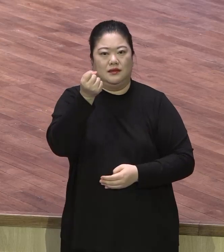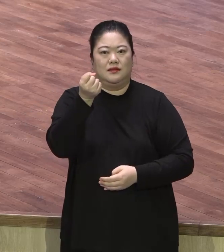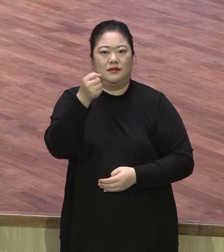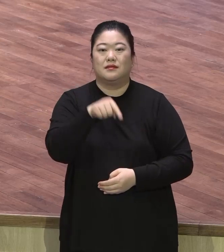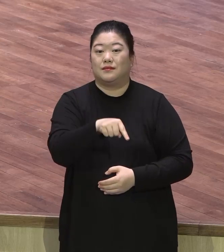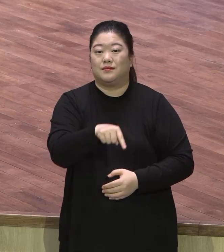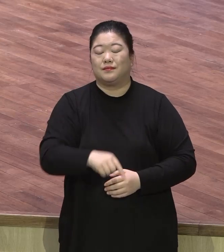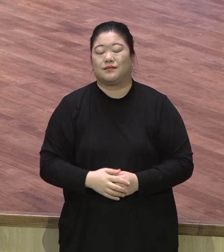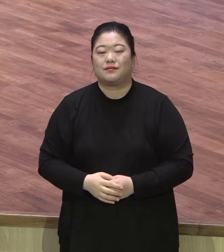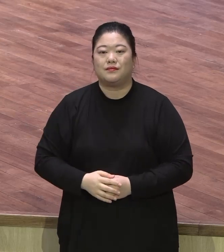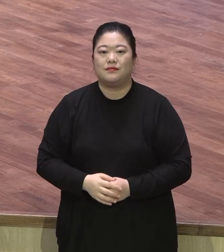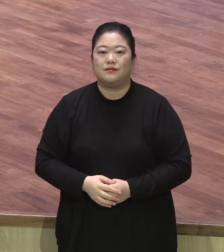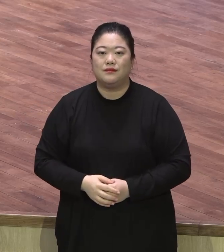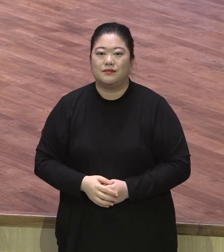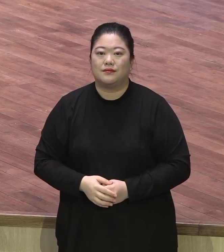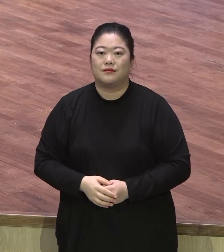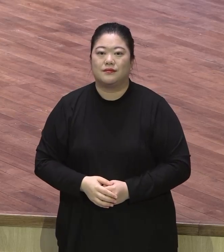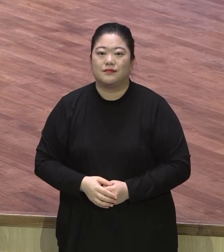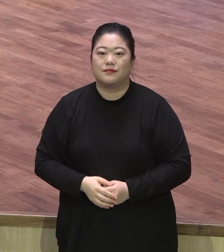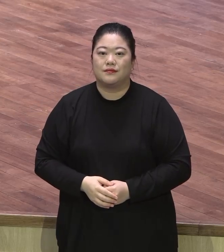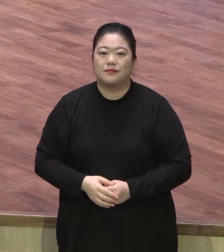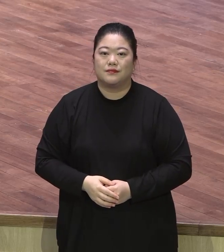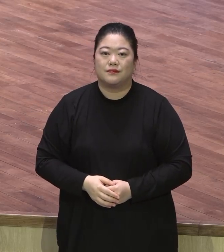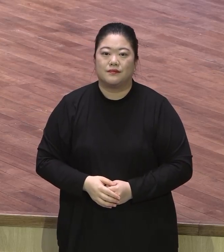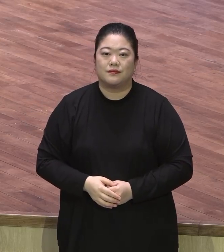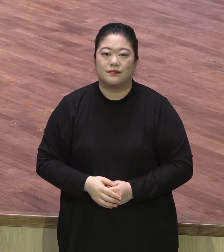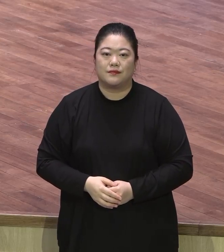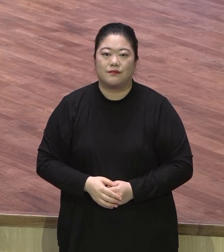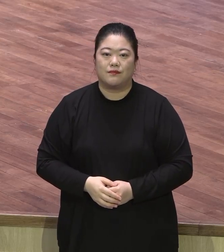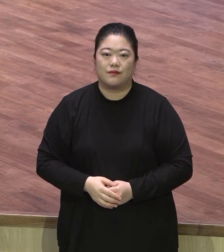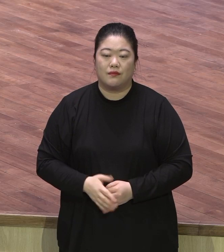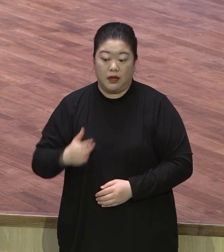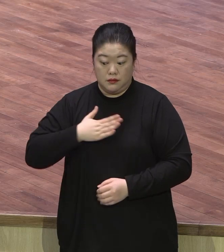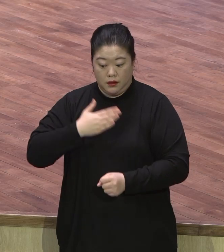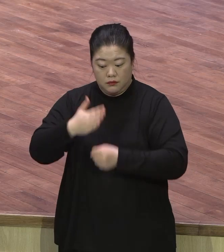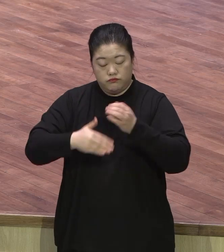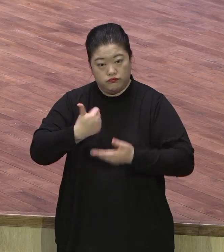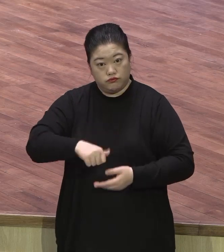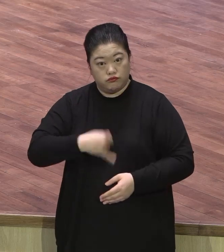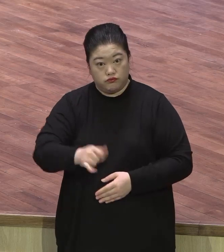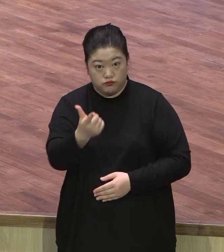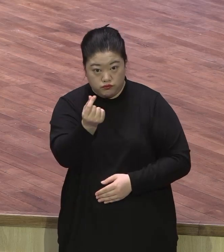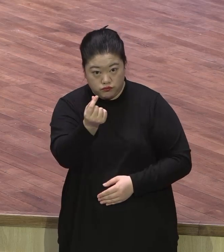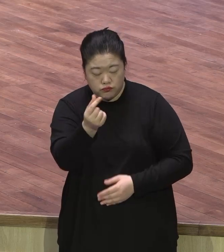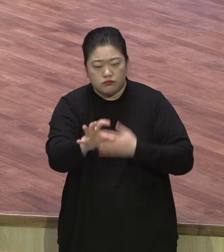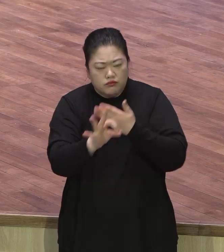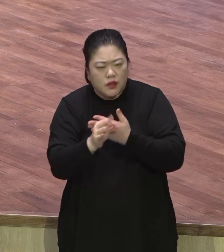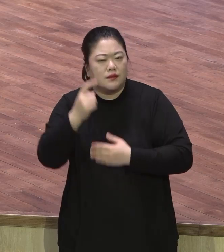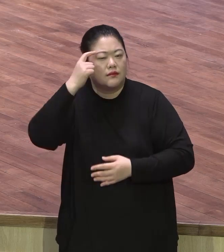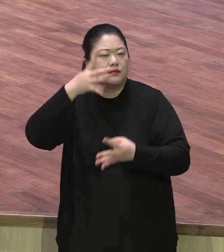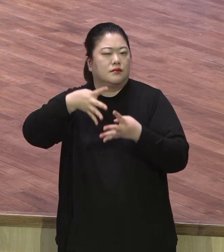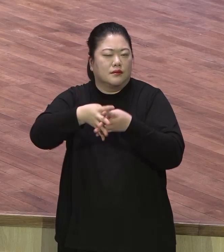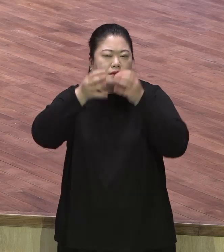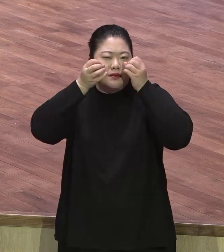변화된 신분에 걸맞는 이제는 새털 인정을 살라 그런 뜻이에요 은혜를